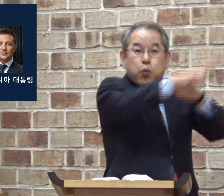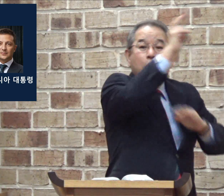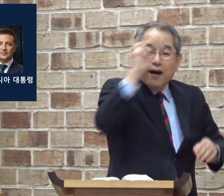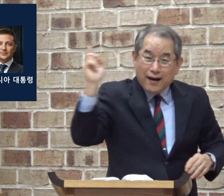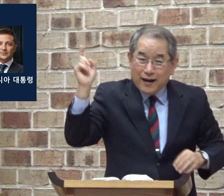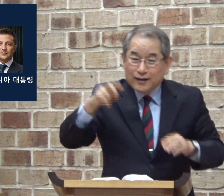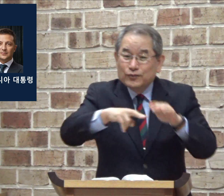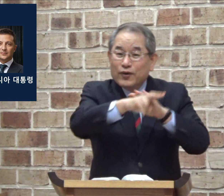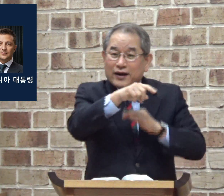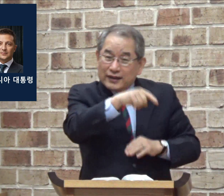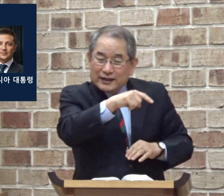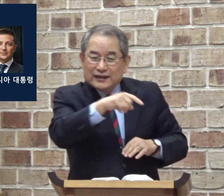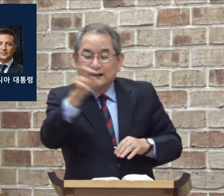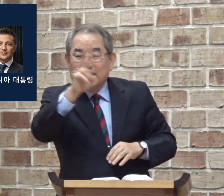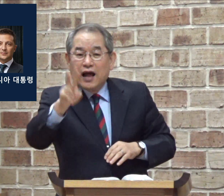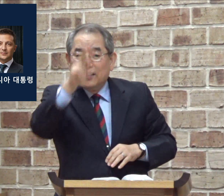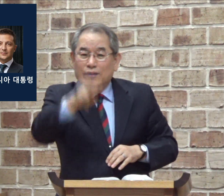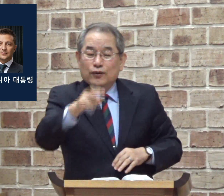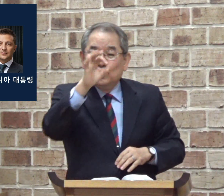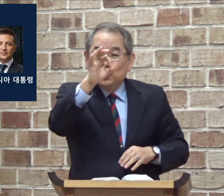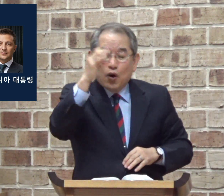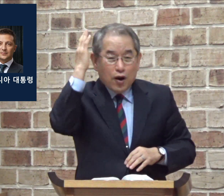달러와 숨어있는 모든 것을 다